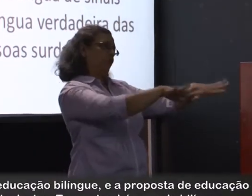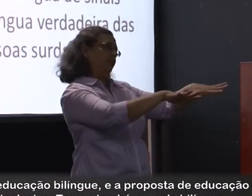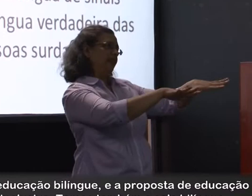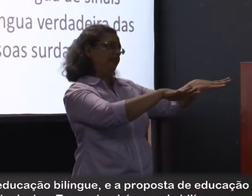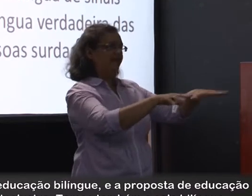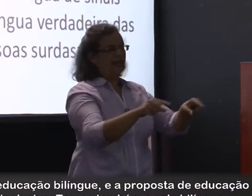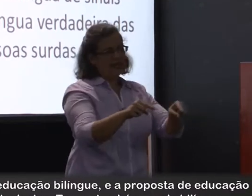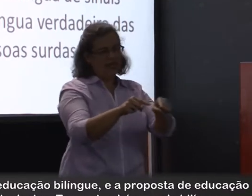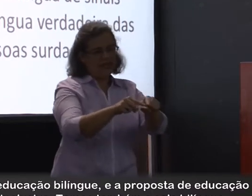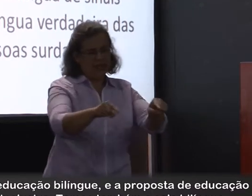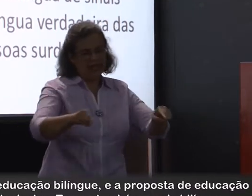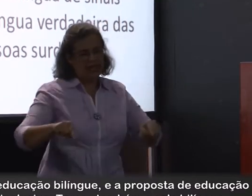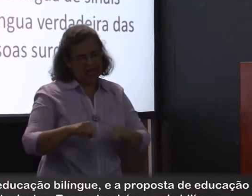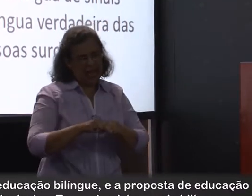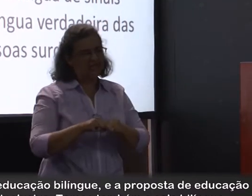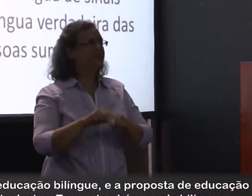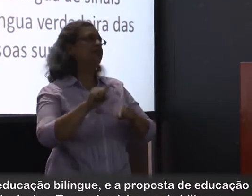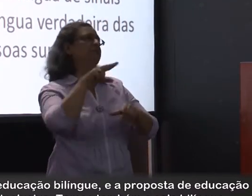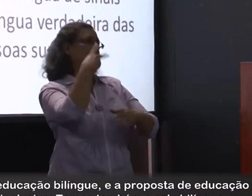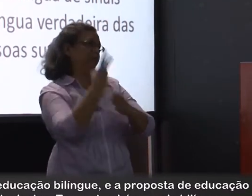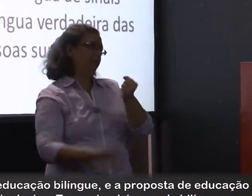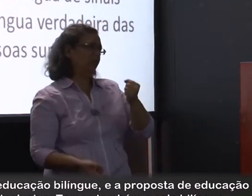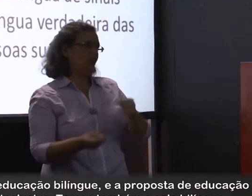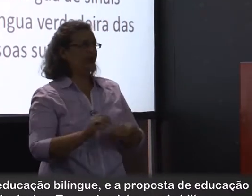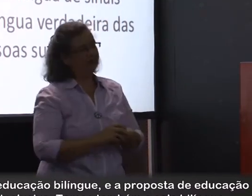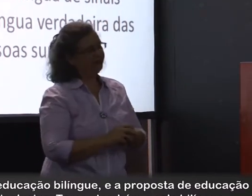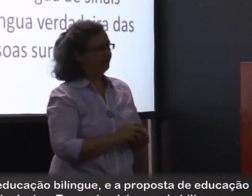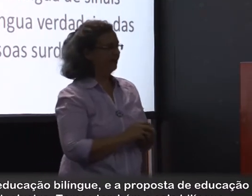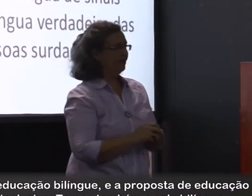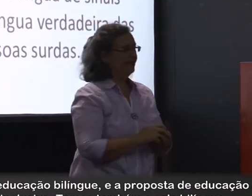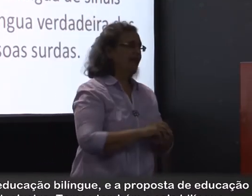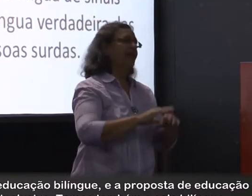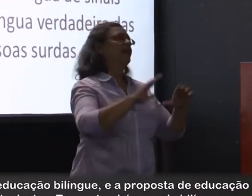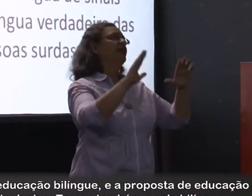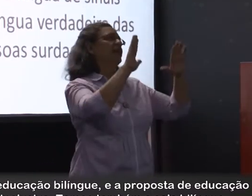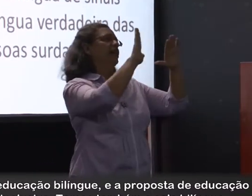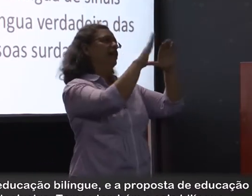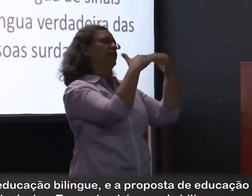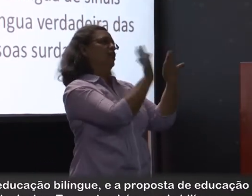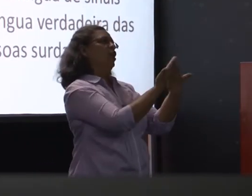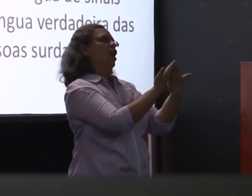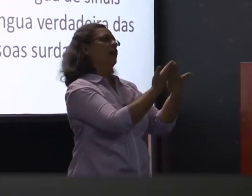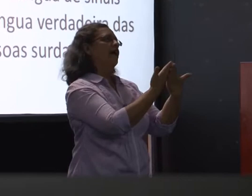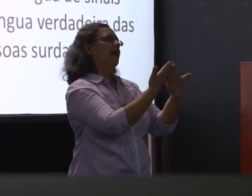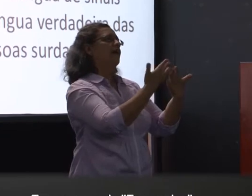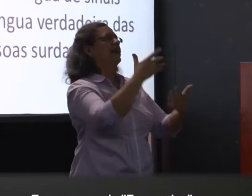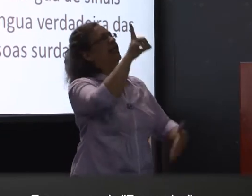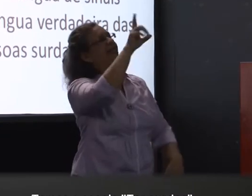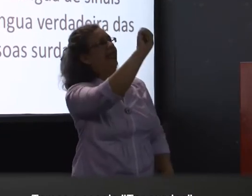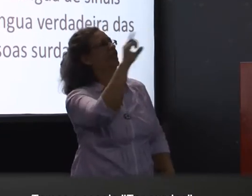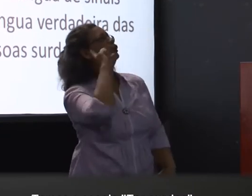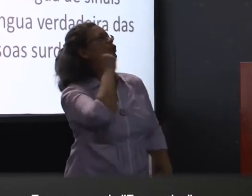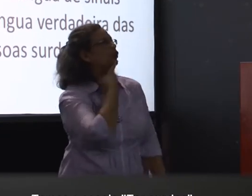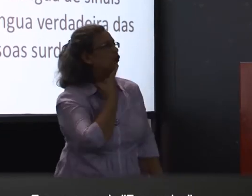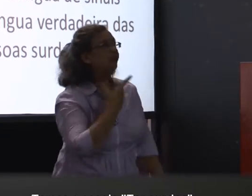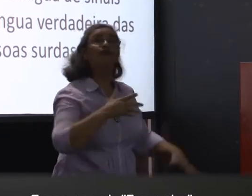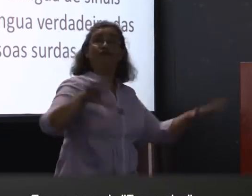de educação bilíngue e a proposta de educação inclusiva, temos também a sala bilíngue. Temos a escola